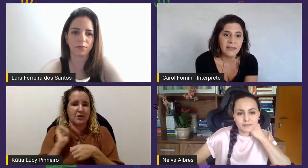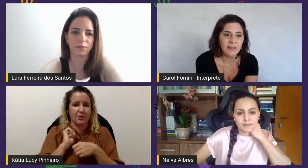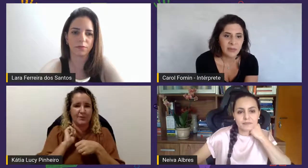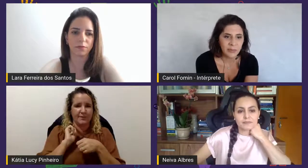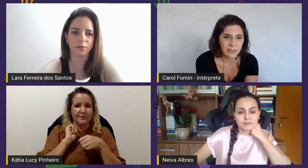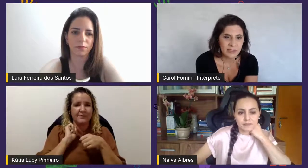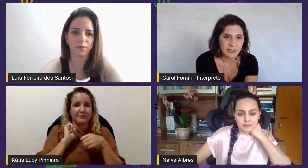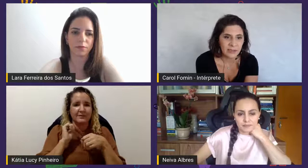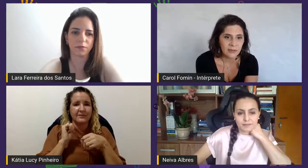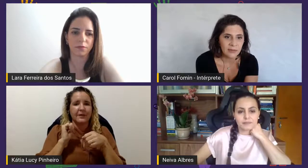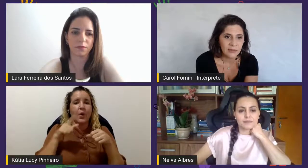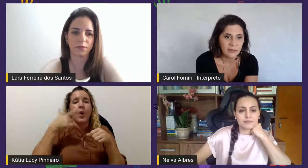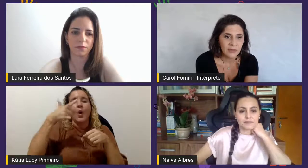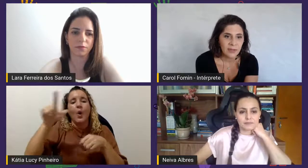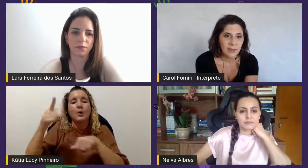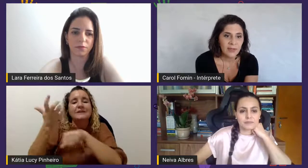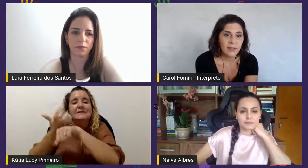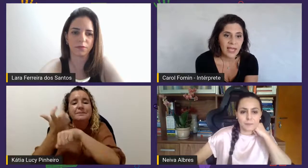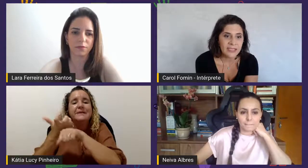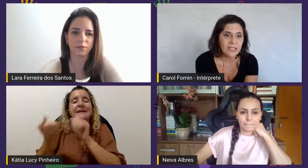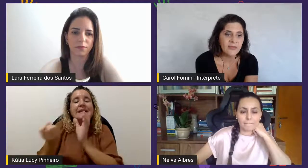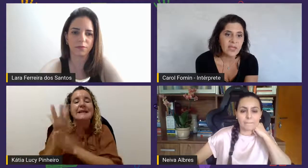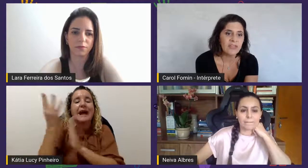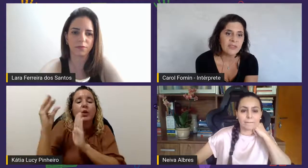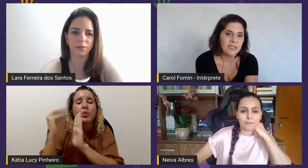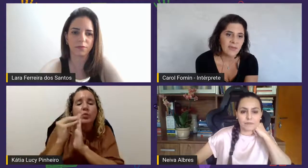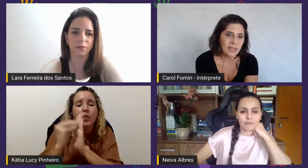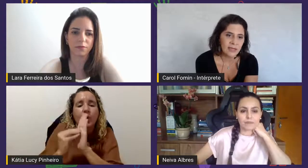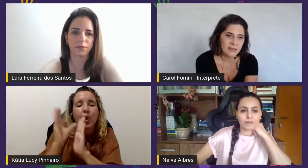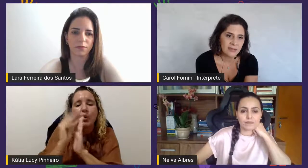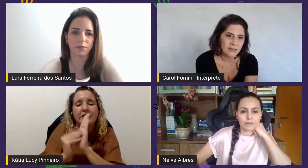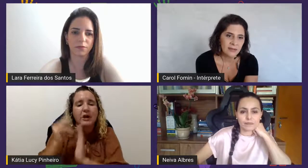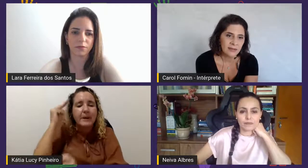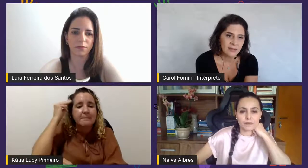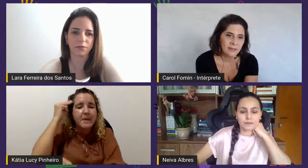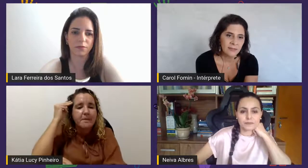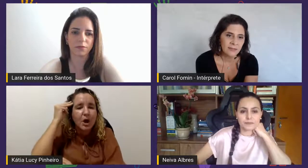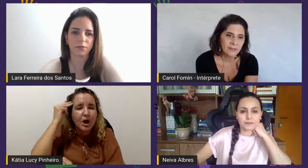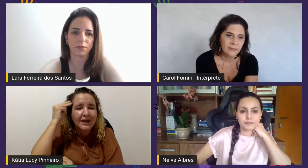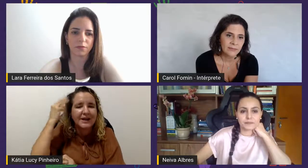e na interpretação nessas diferentes esferas.